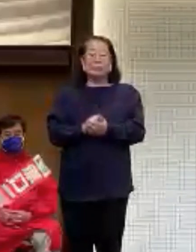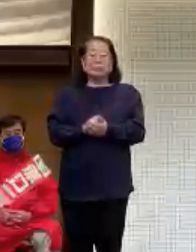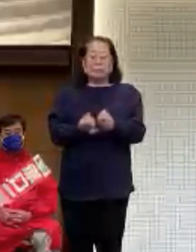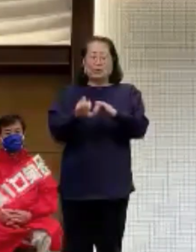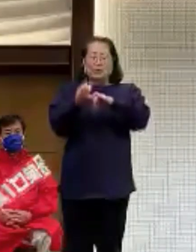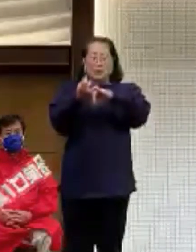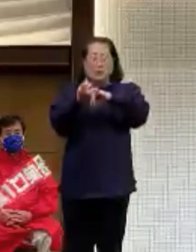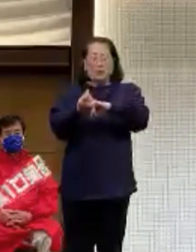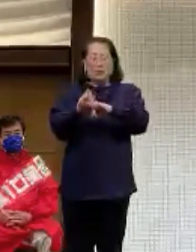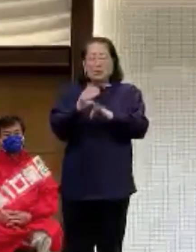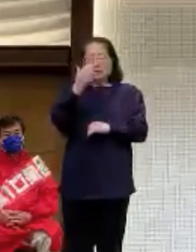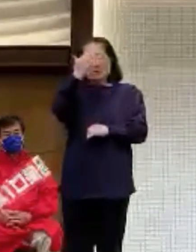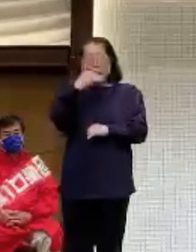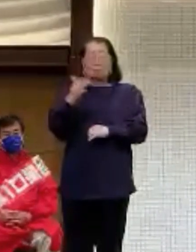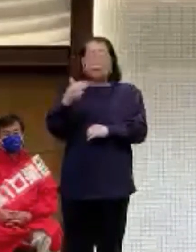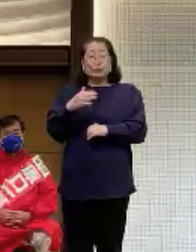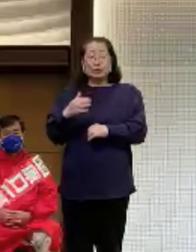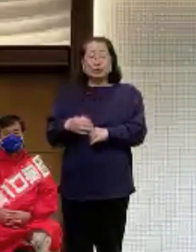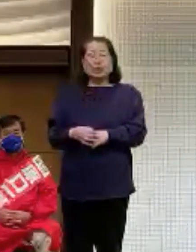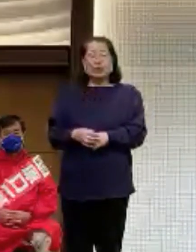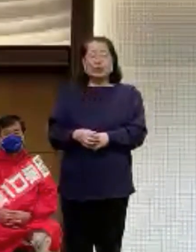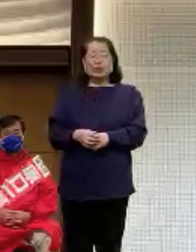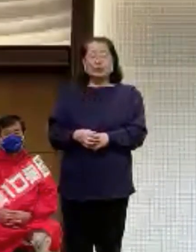絶対に諦めない戦いです。